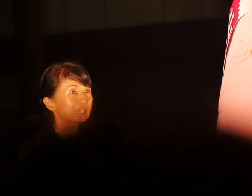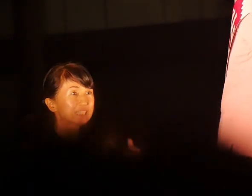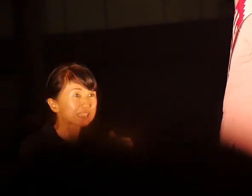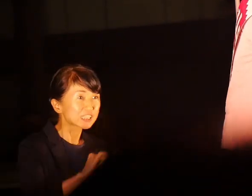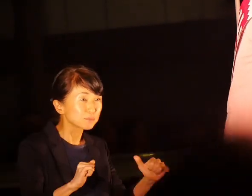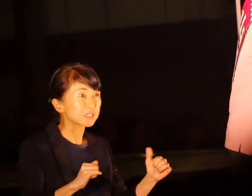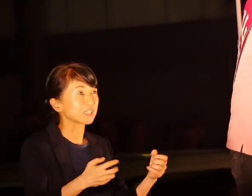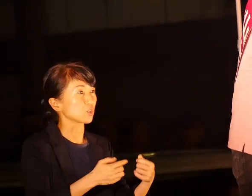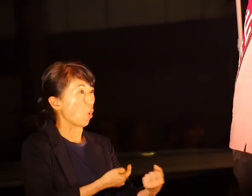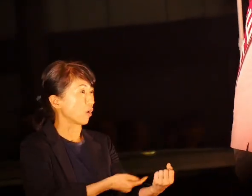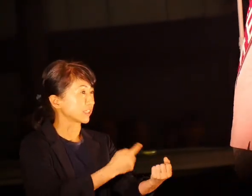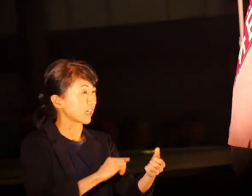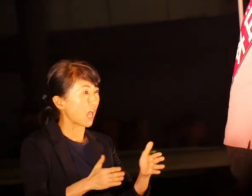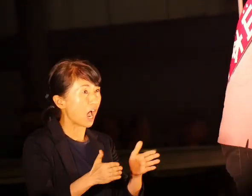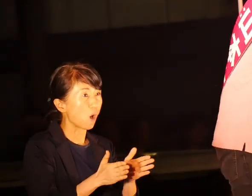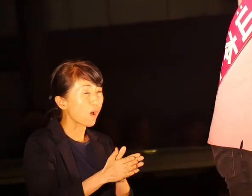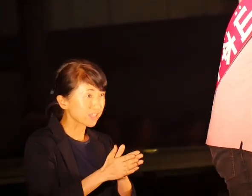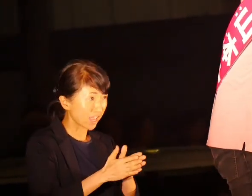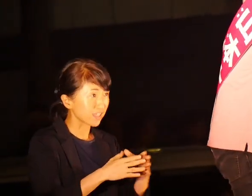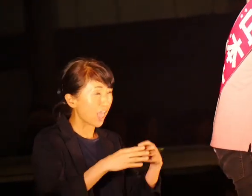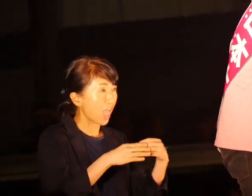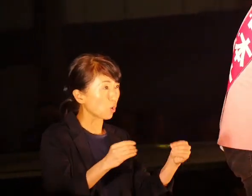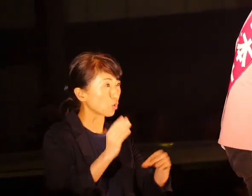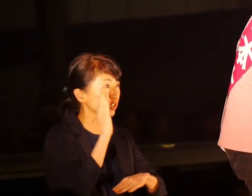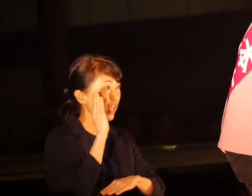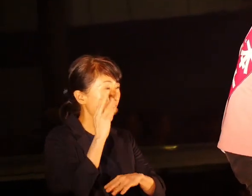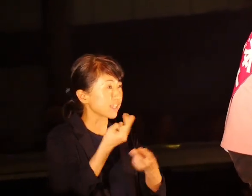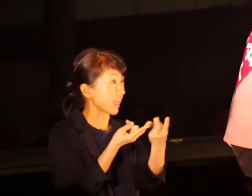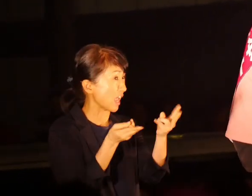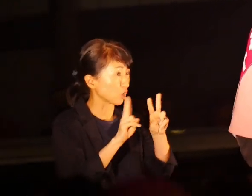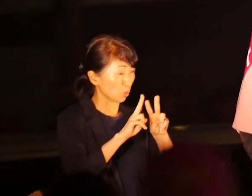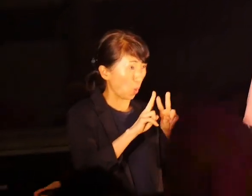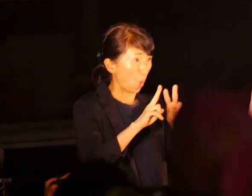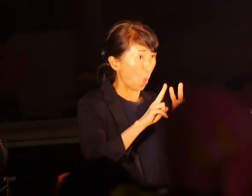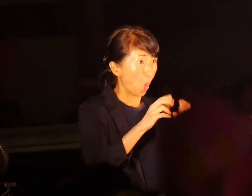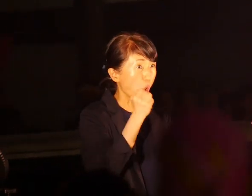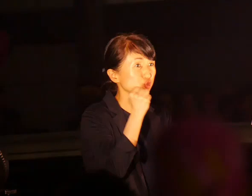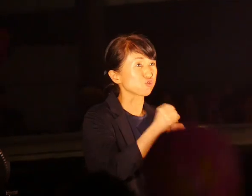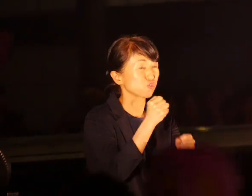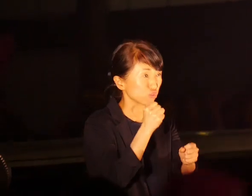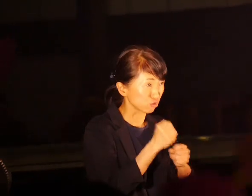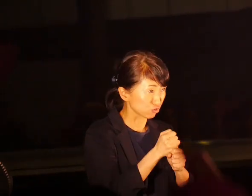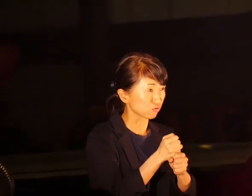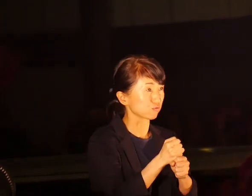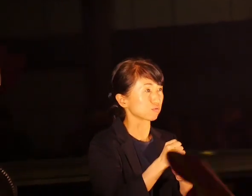で国政政党をみんなで作るんですよね。